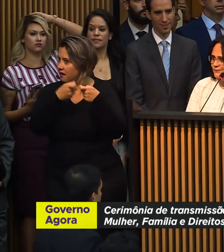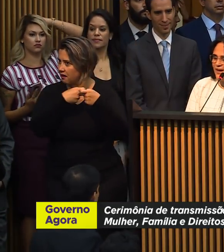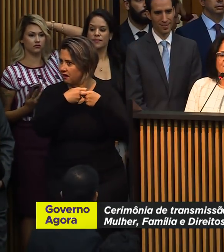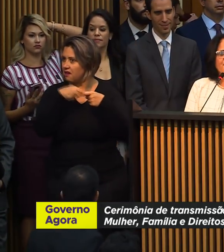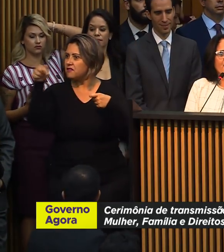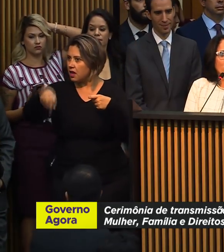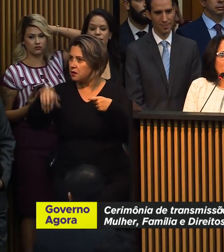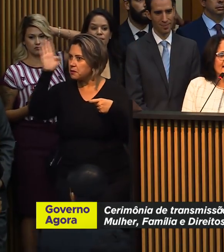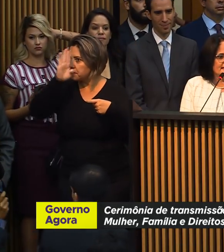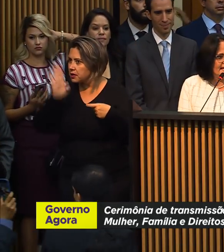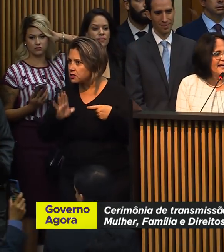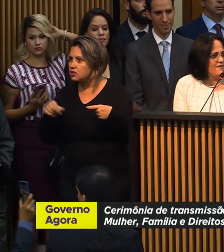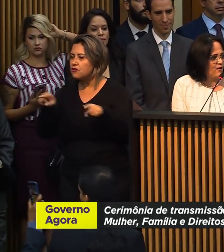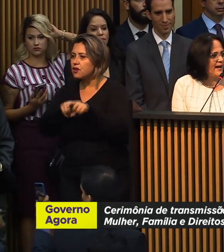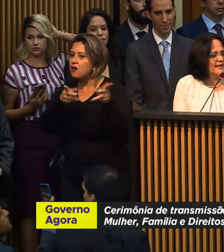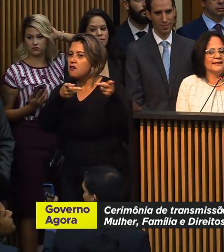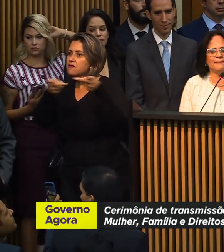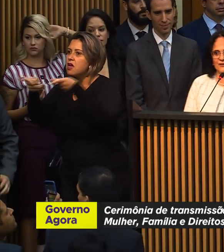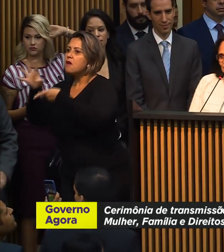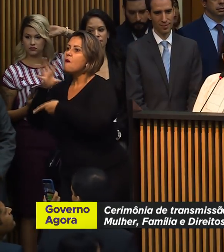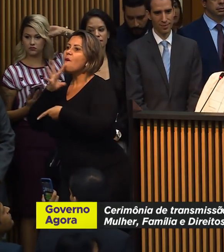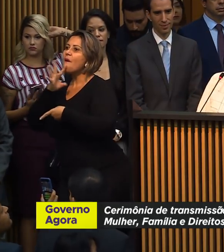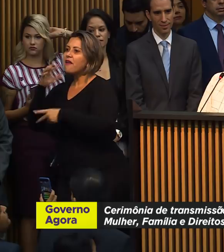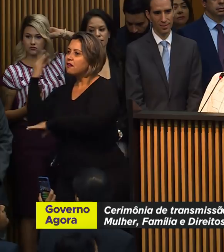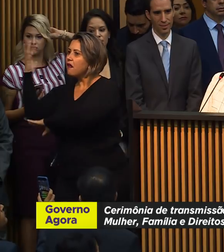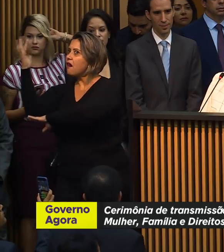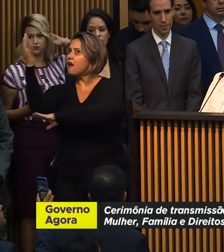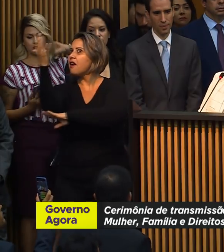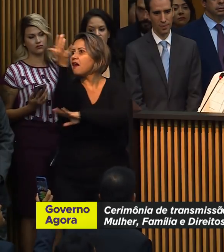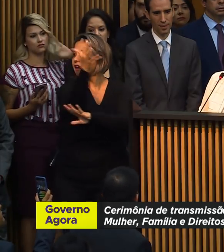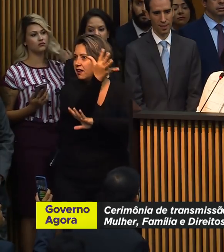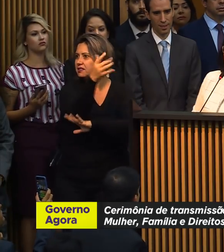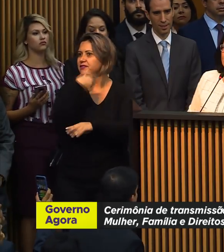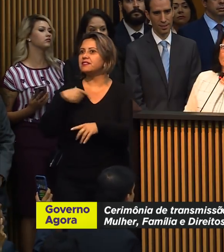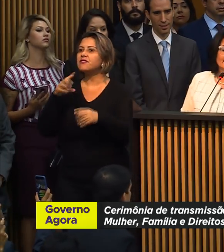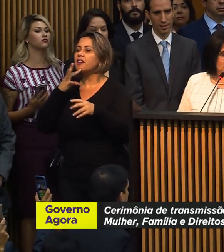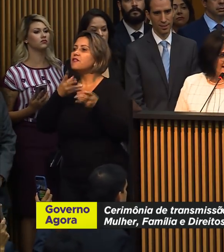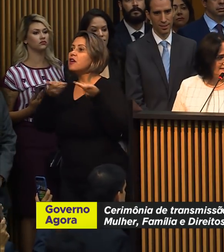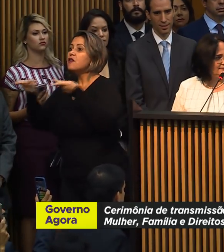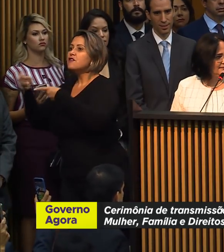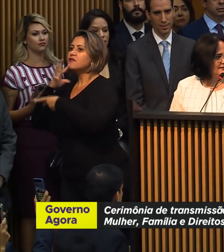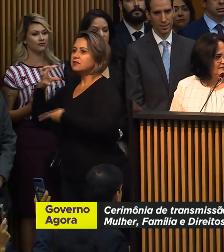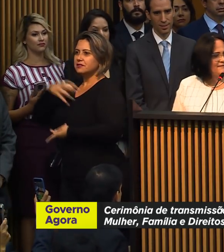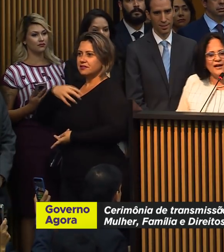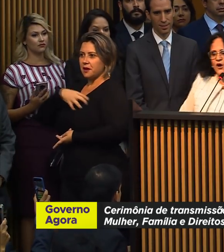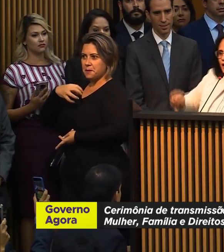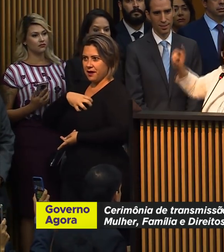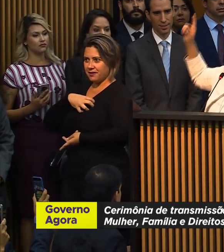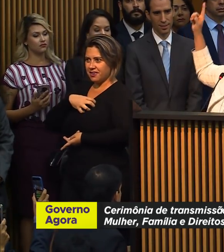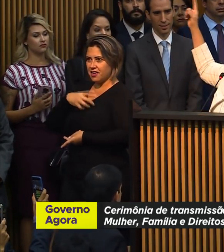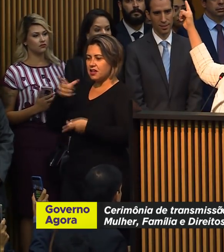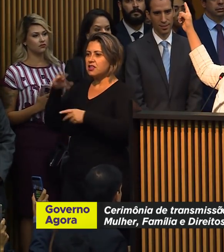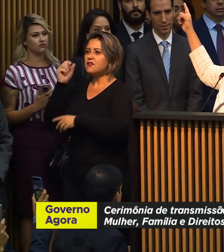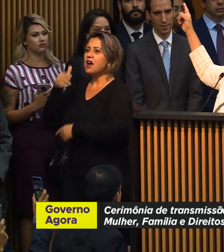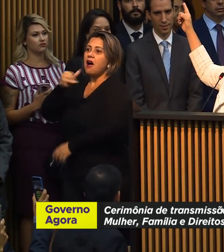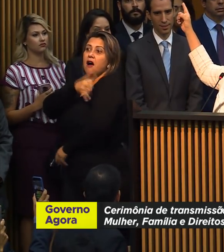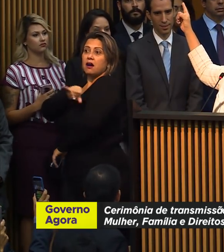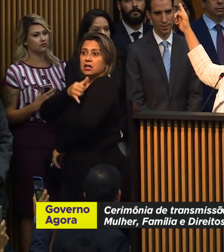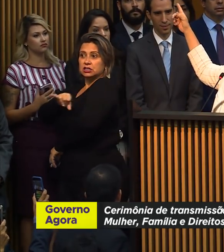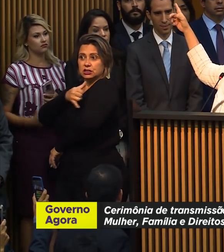Brasil, venham conhecer a floresta amazônica, venham na Bahia comer acarajé, vai no Rio de